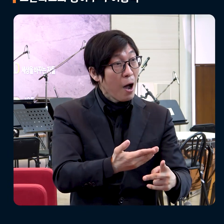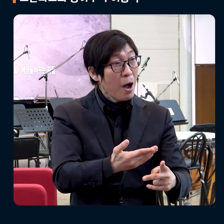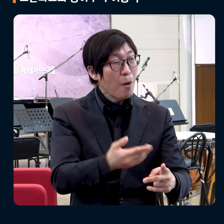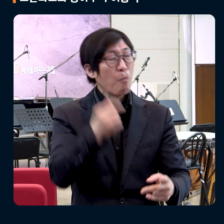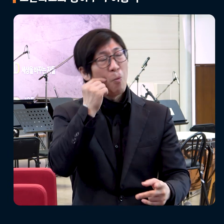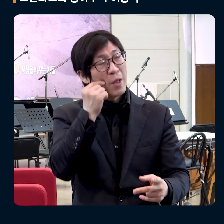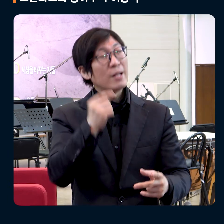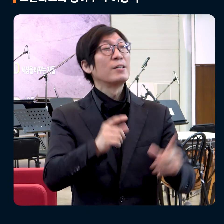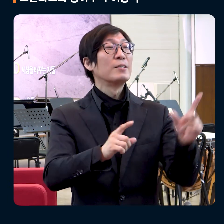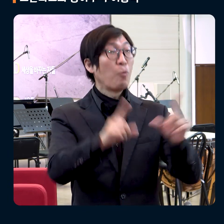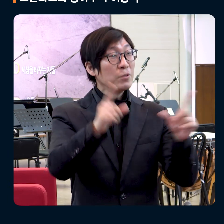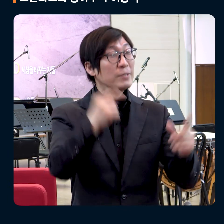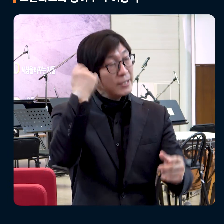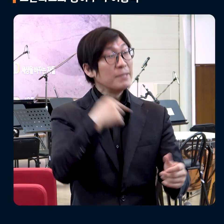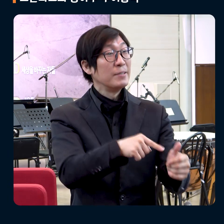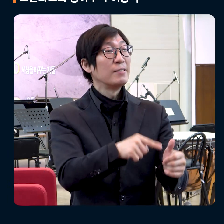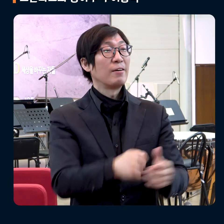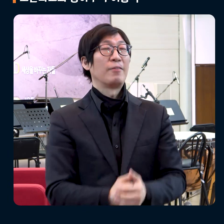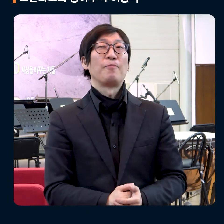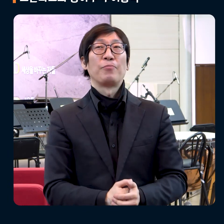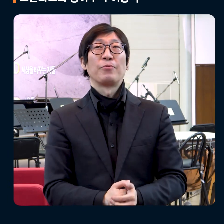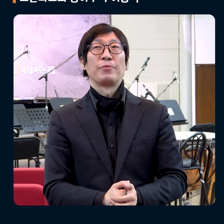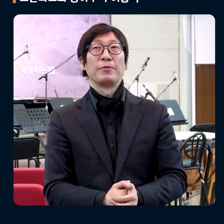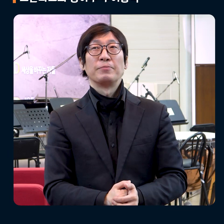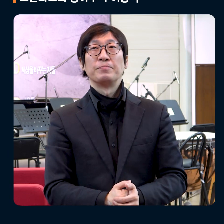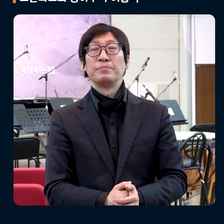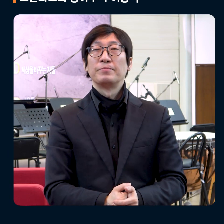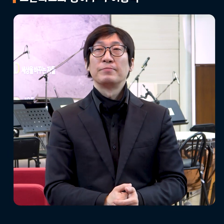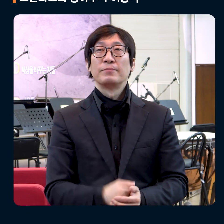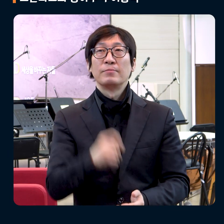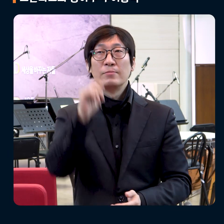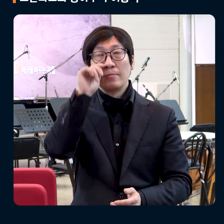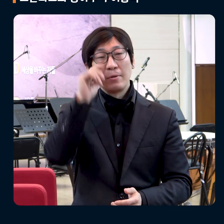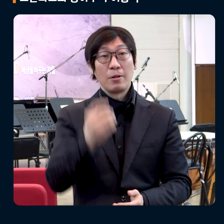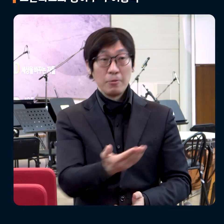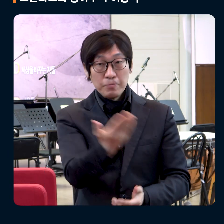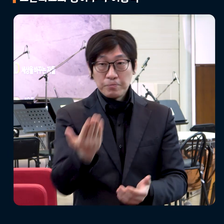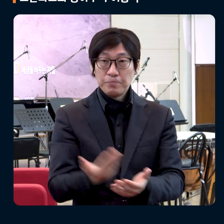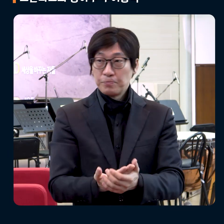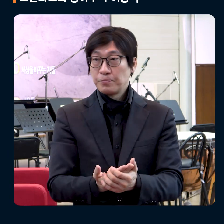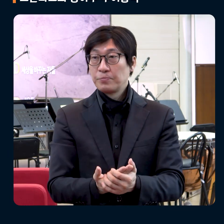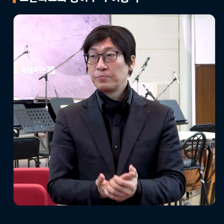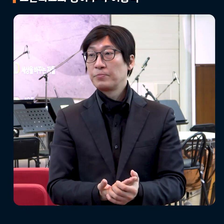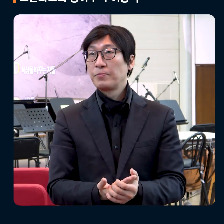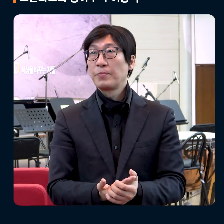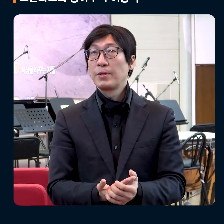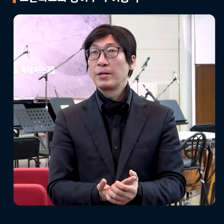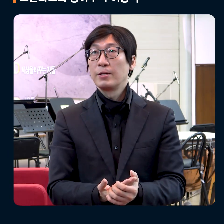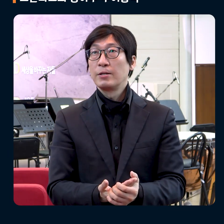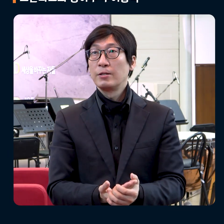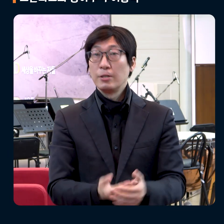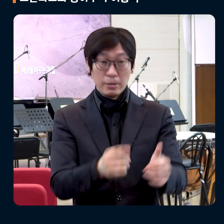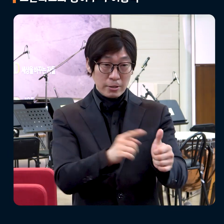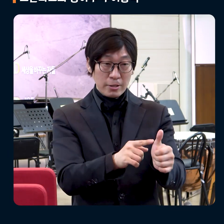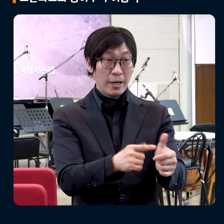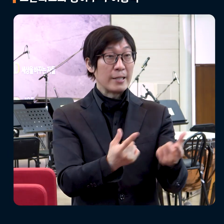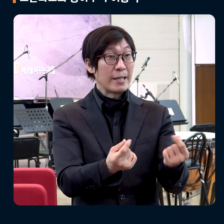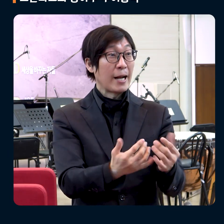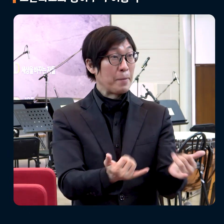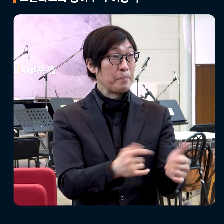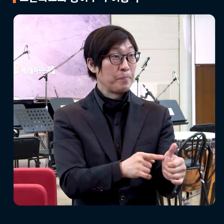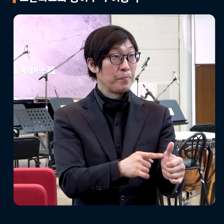것처럼 보이게 되는 것이죠. 여러분 우리가요 참 니고데모 같은